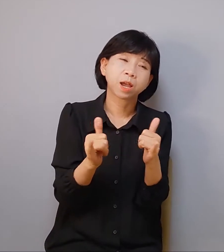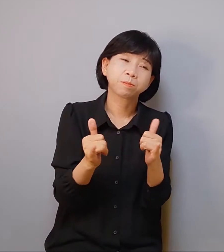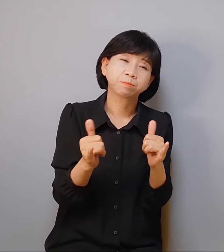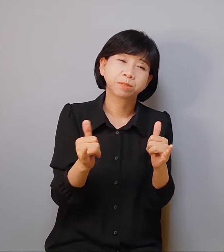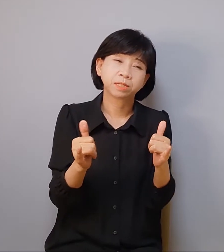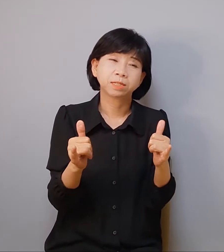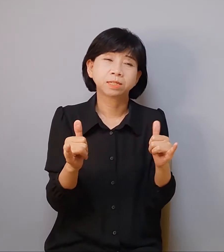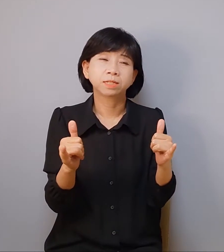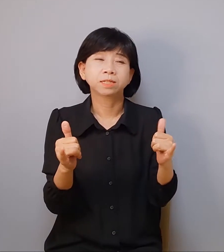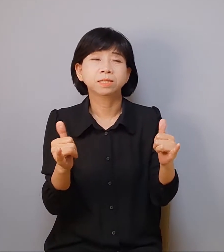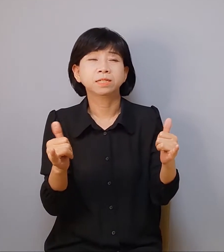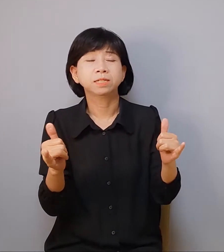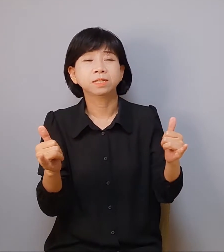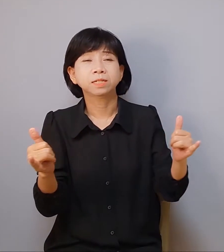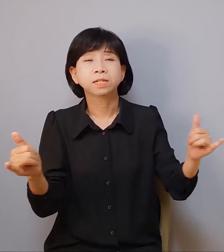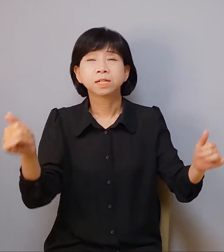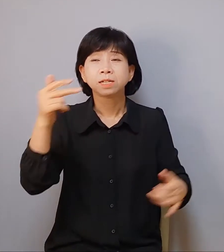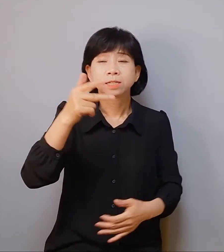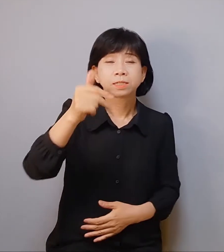사람들